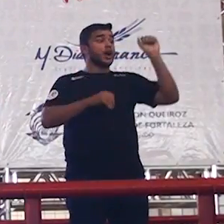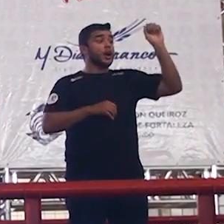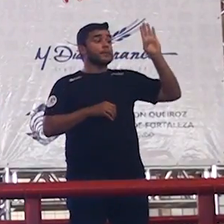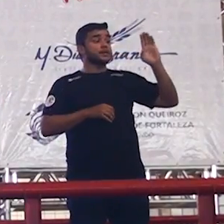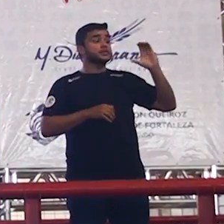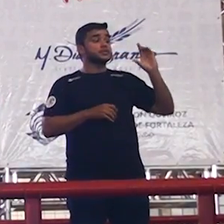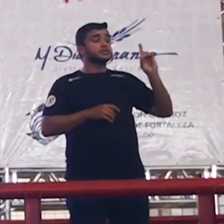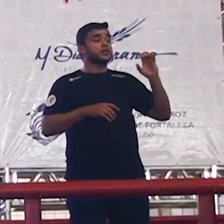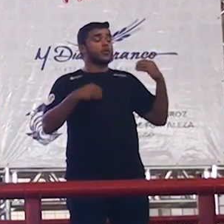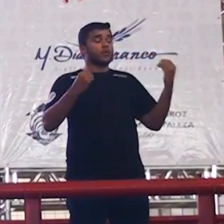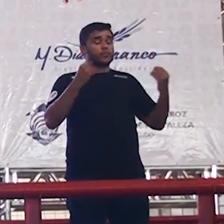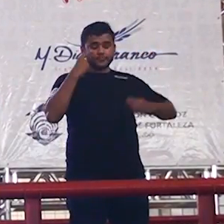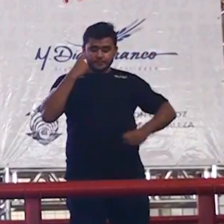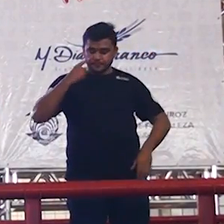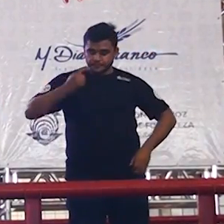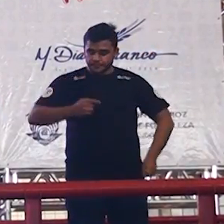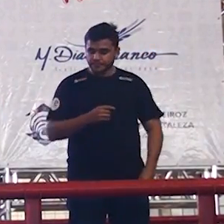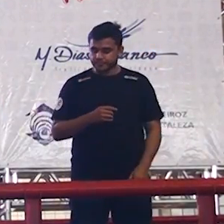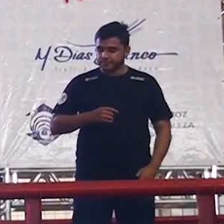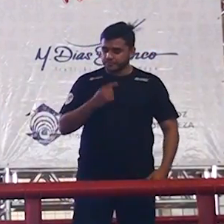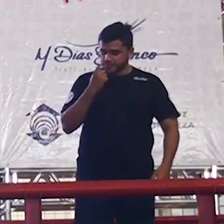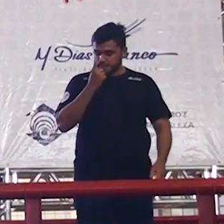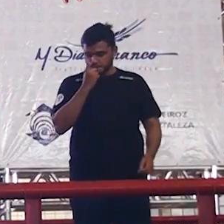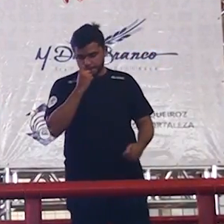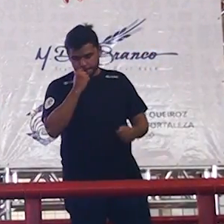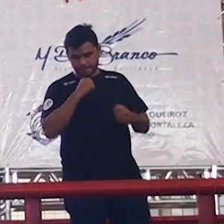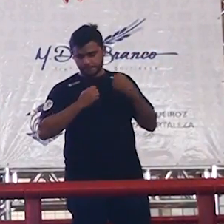seriam elas? Vamos aqui.